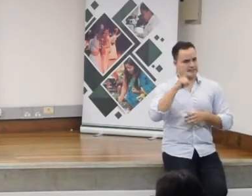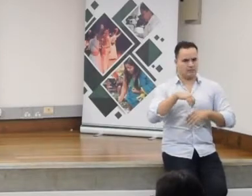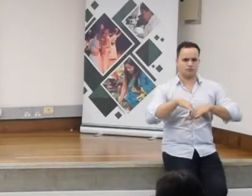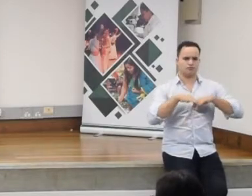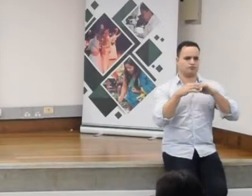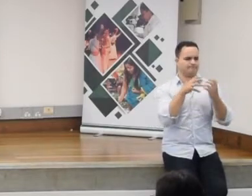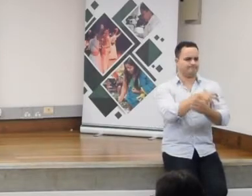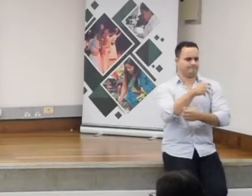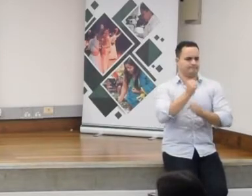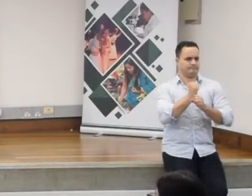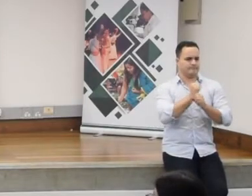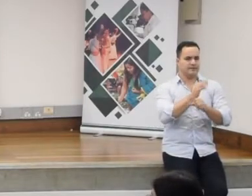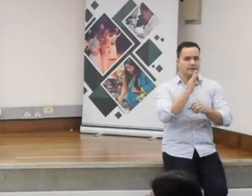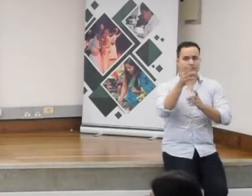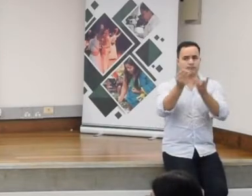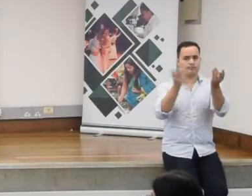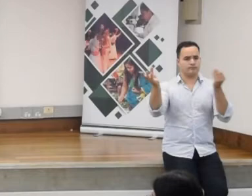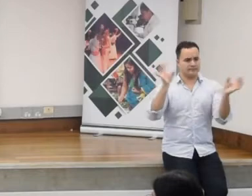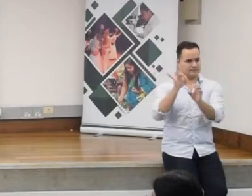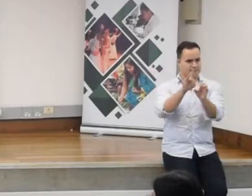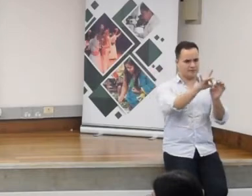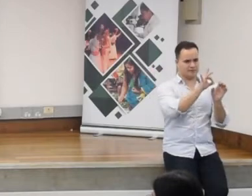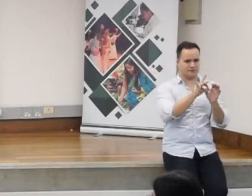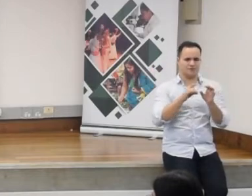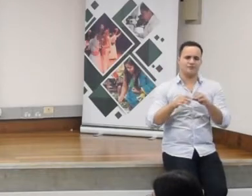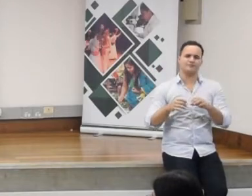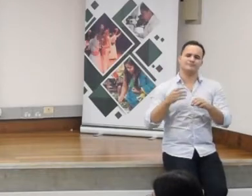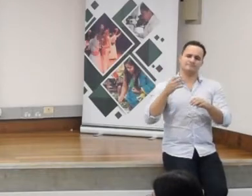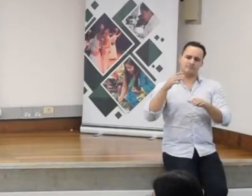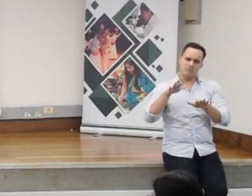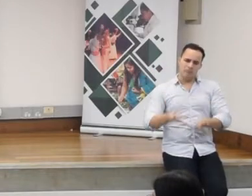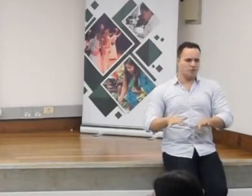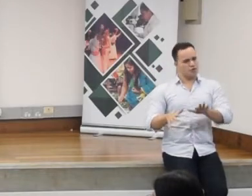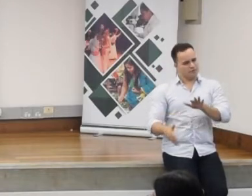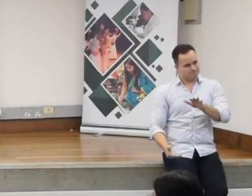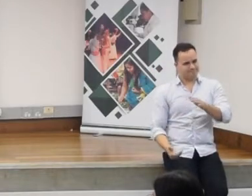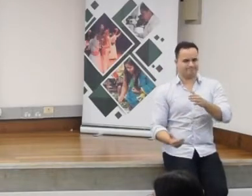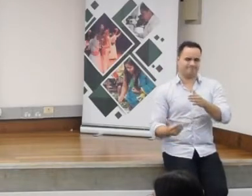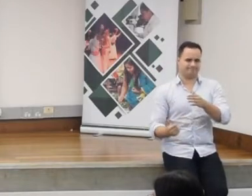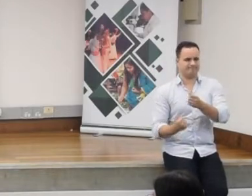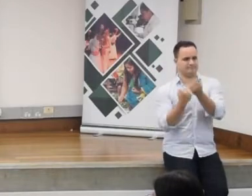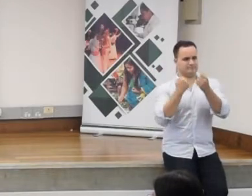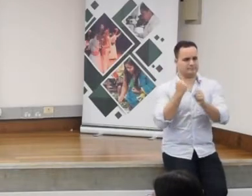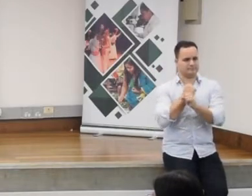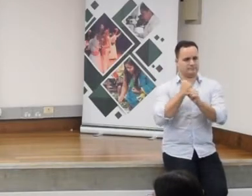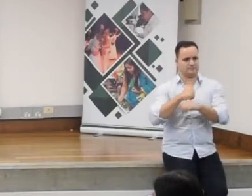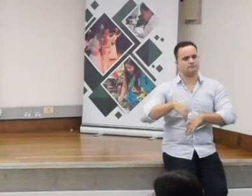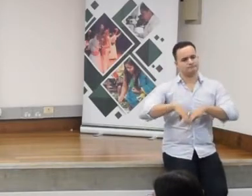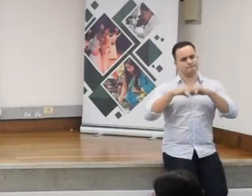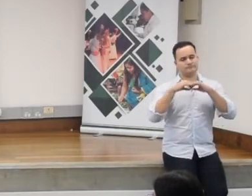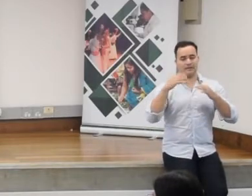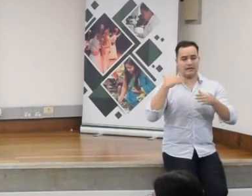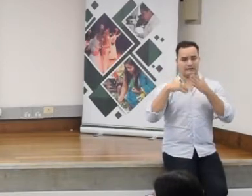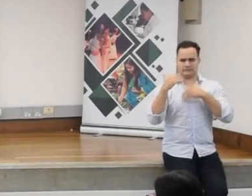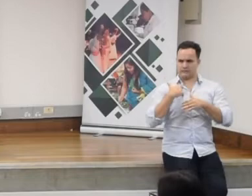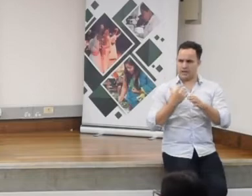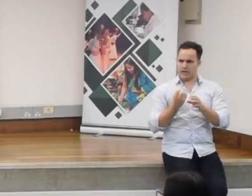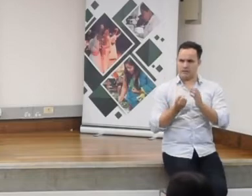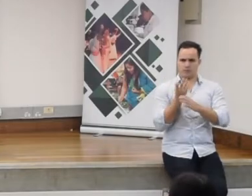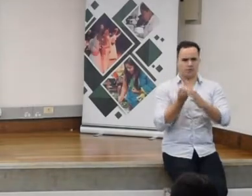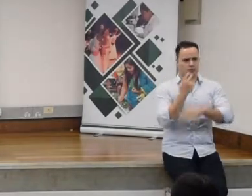el trabajo con semilleros, porque pues al momento hemos co-creado